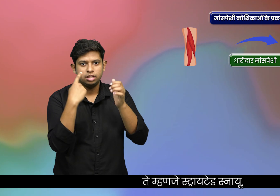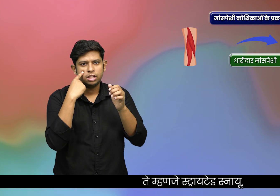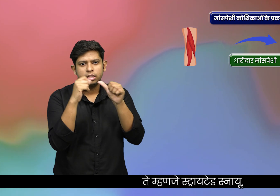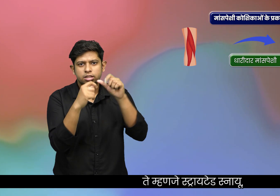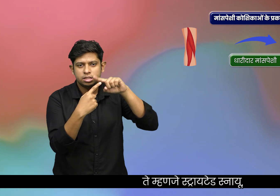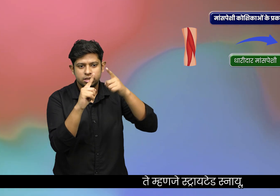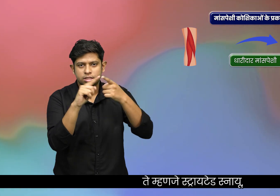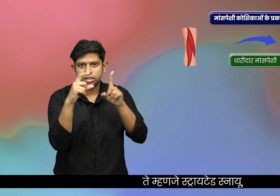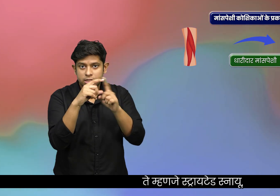स्टायरेटेड सप्तायू,